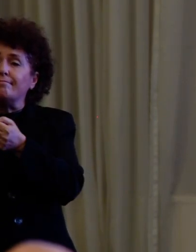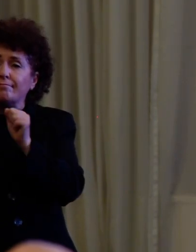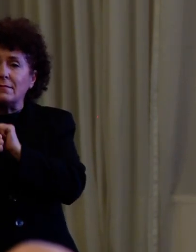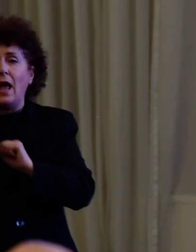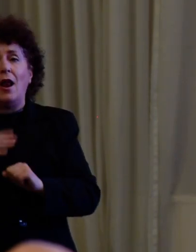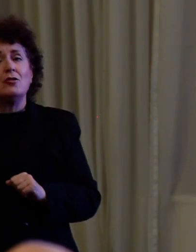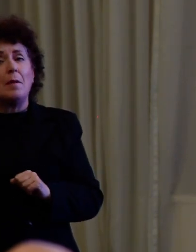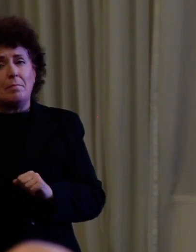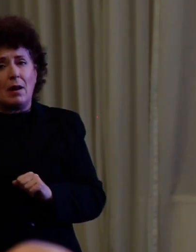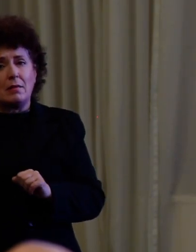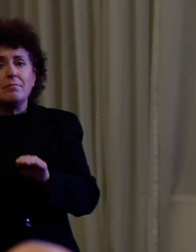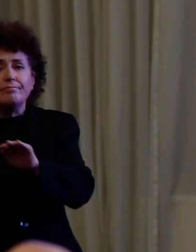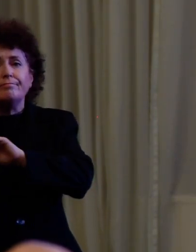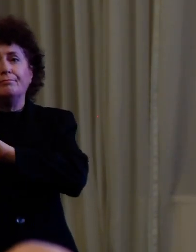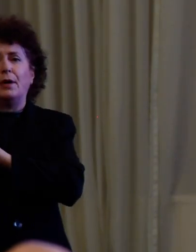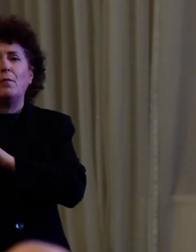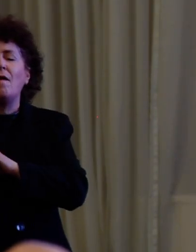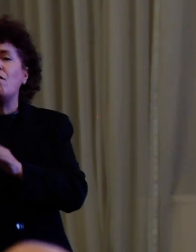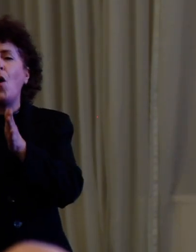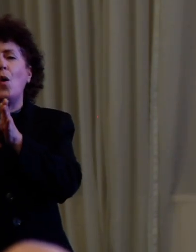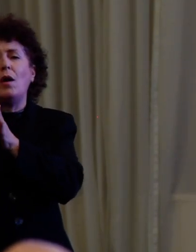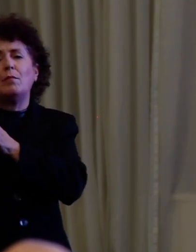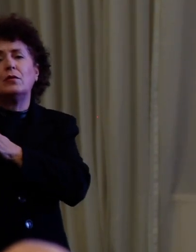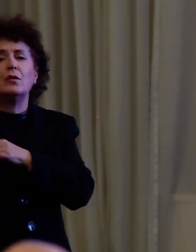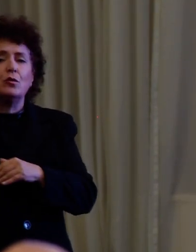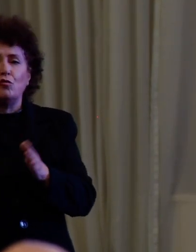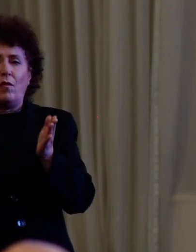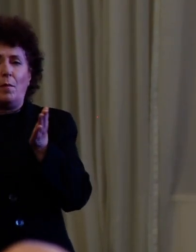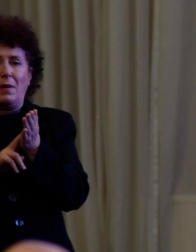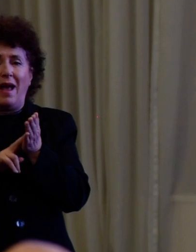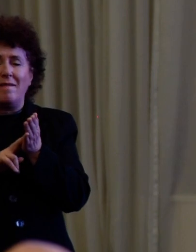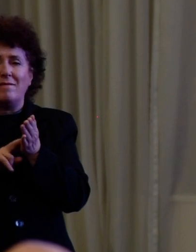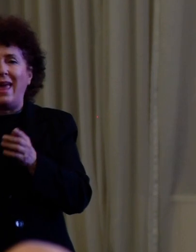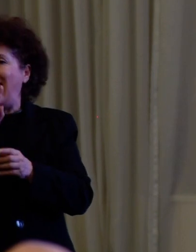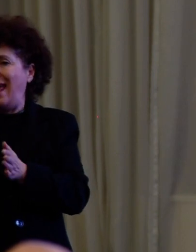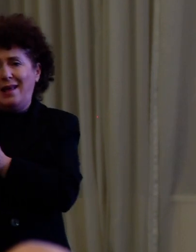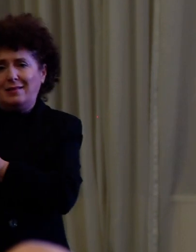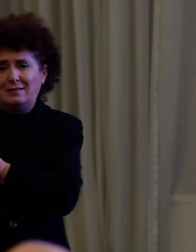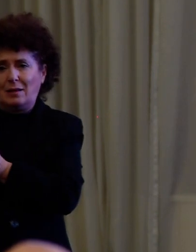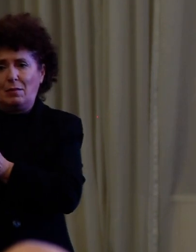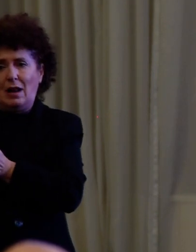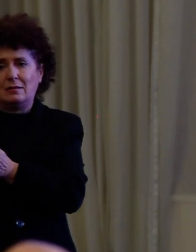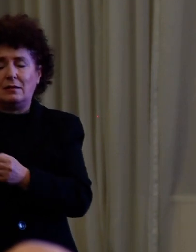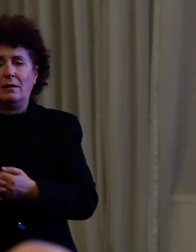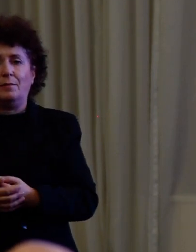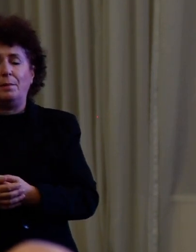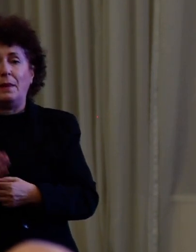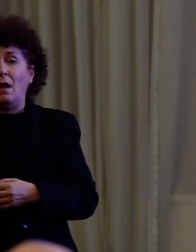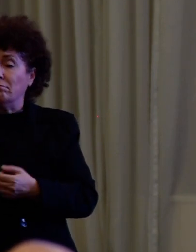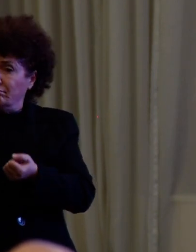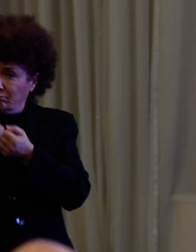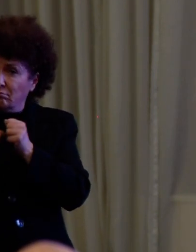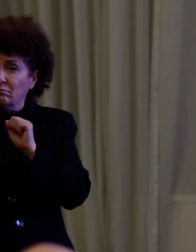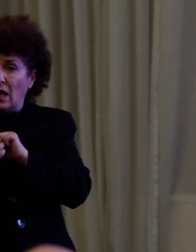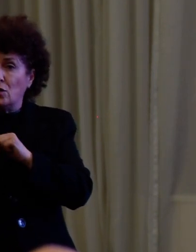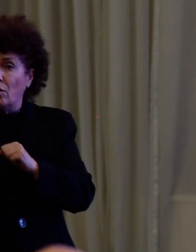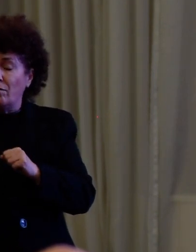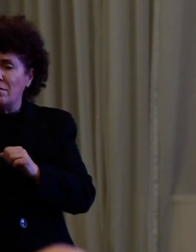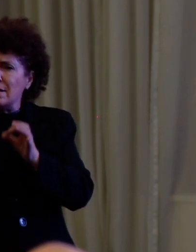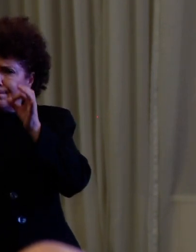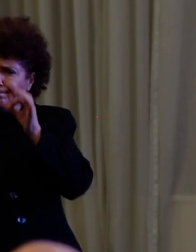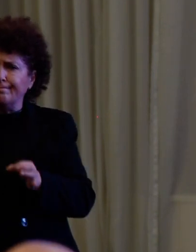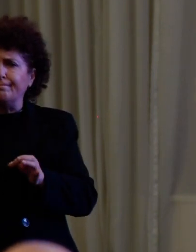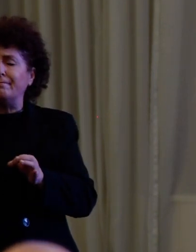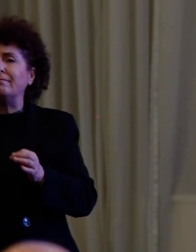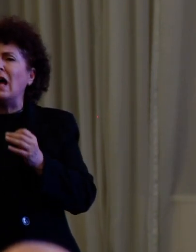ТОМ ќе преминат во унапредување на човековите права и недискриминација. Ке настојуваме